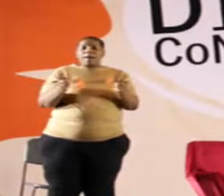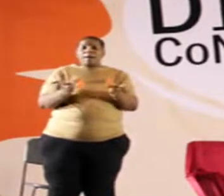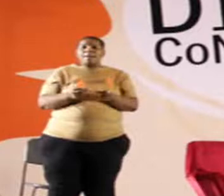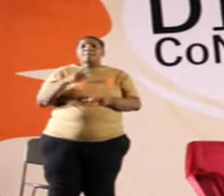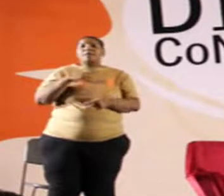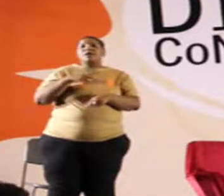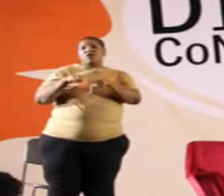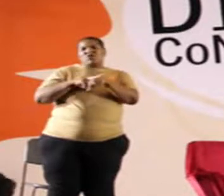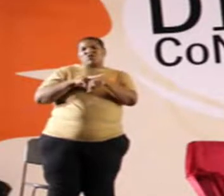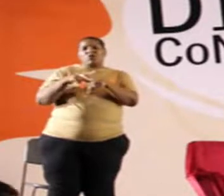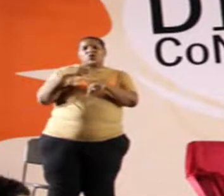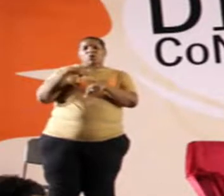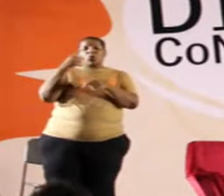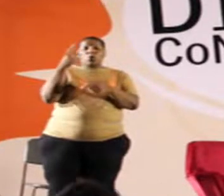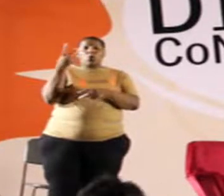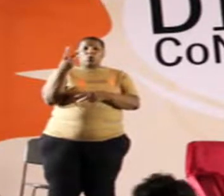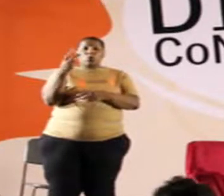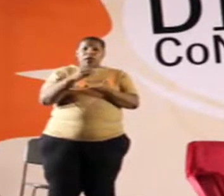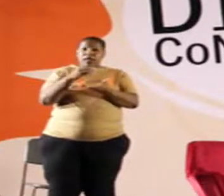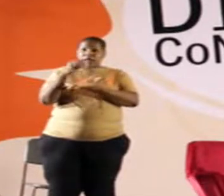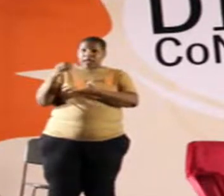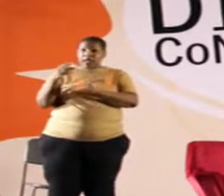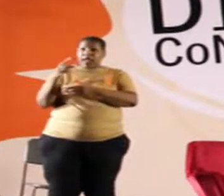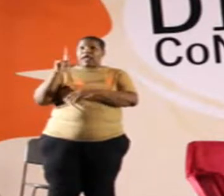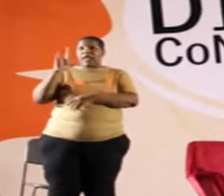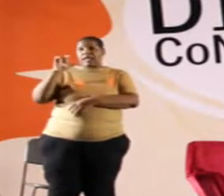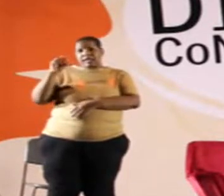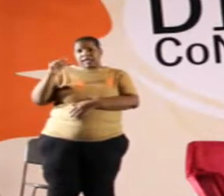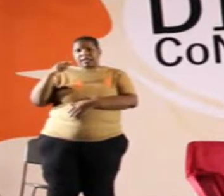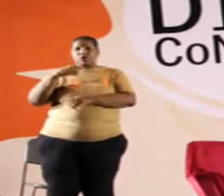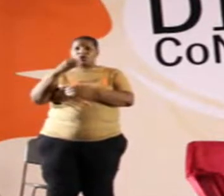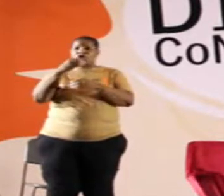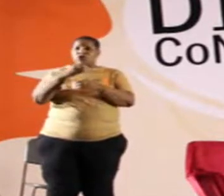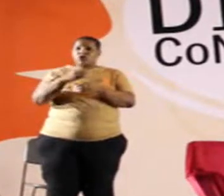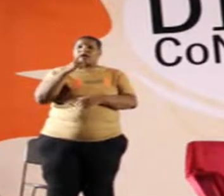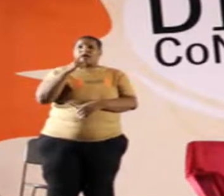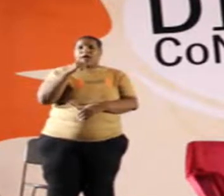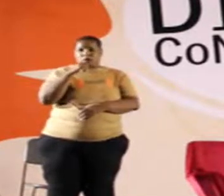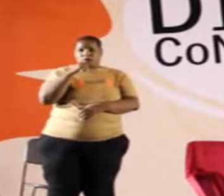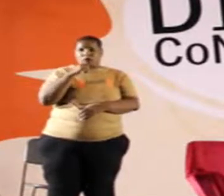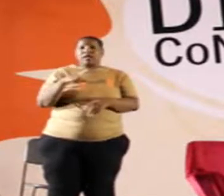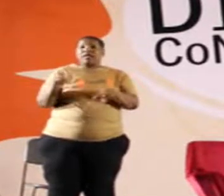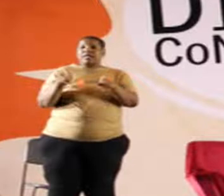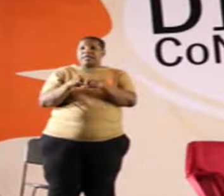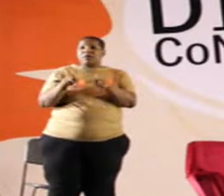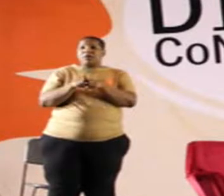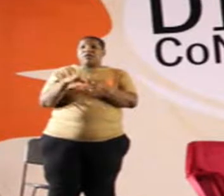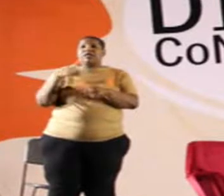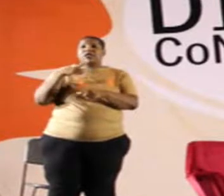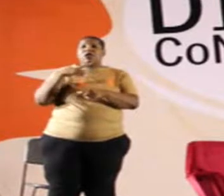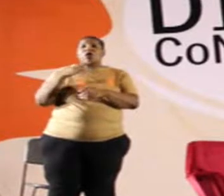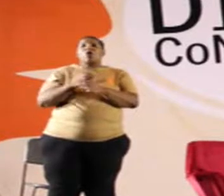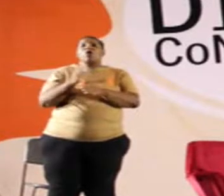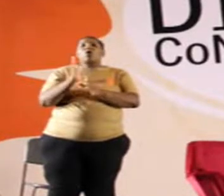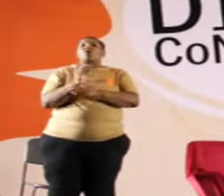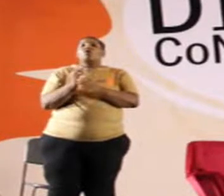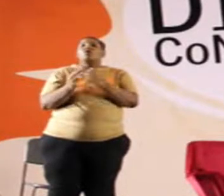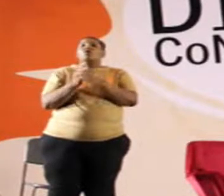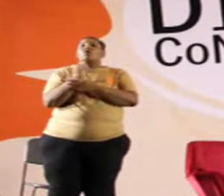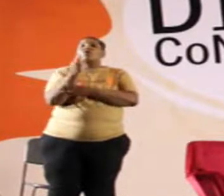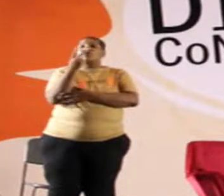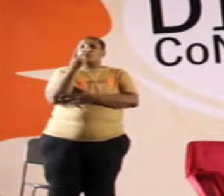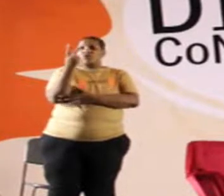redonda, com duas taças de vidro lilás e uma garrafa plástica de água. também um vaso com duas